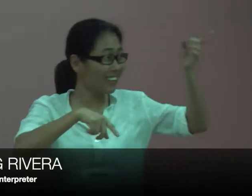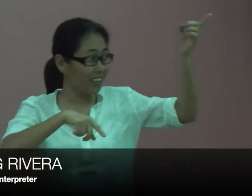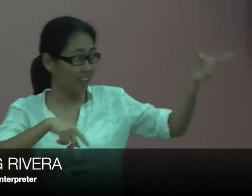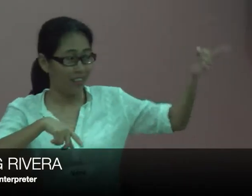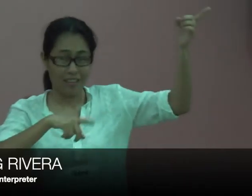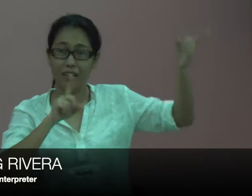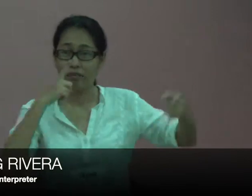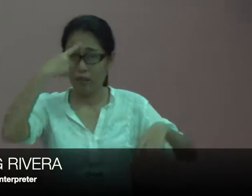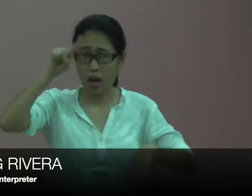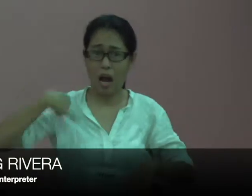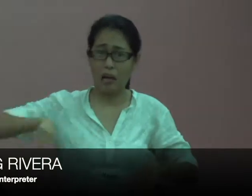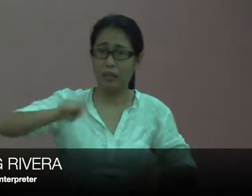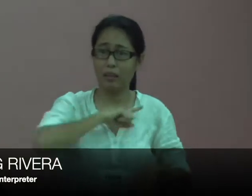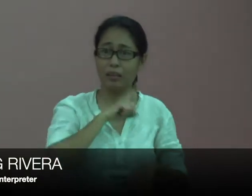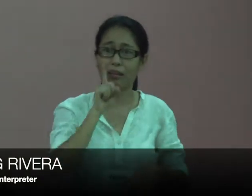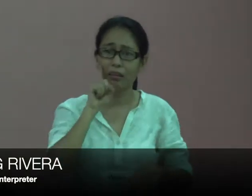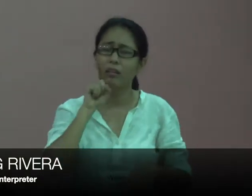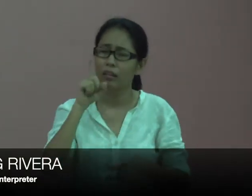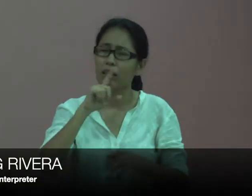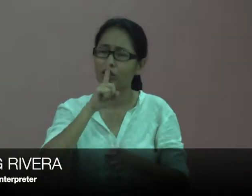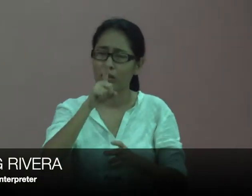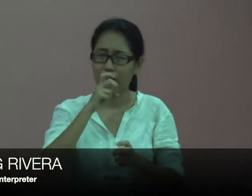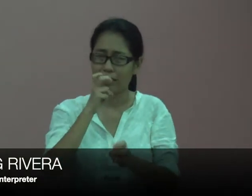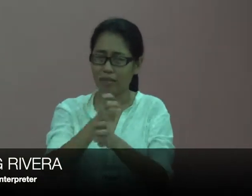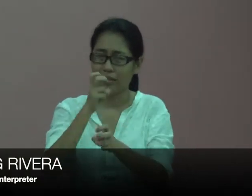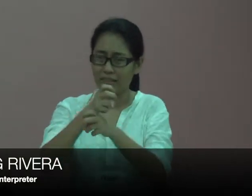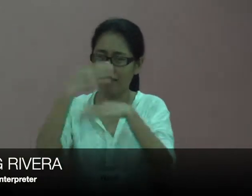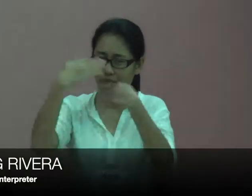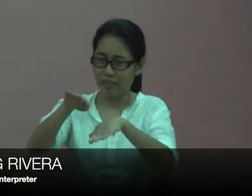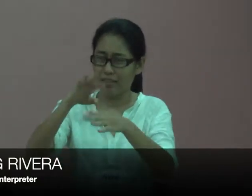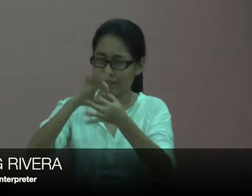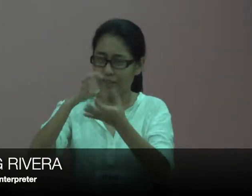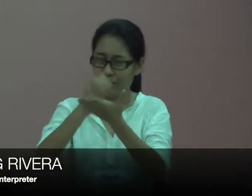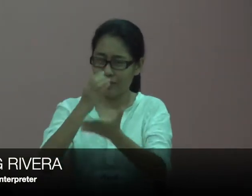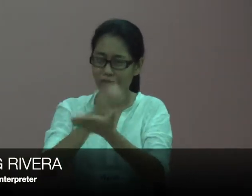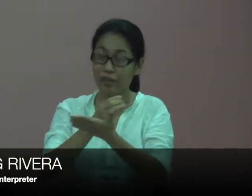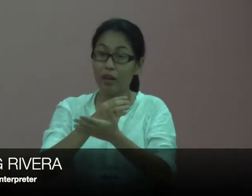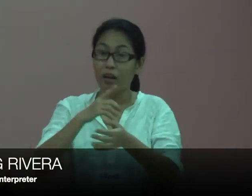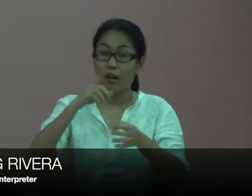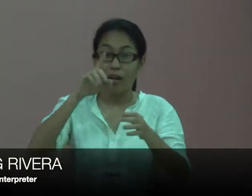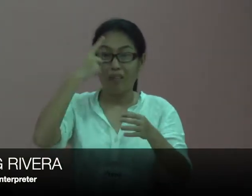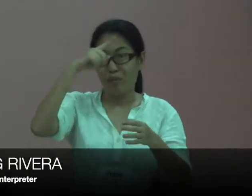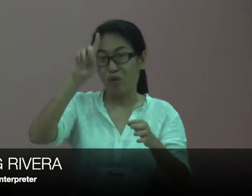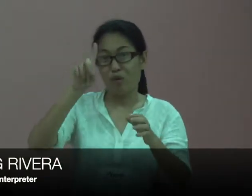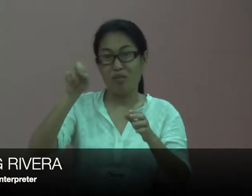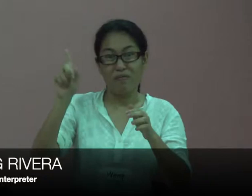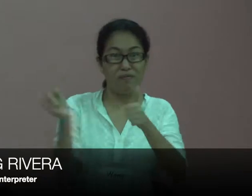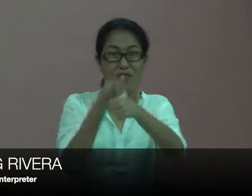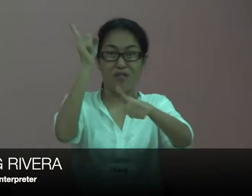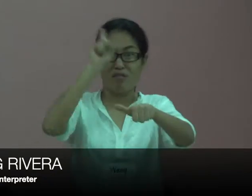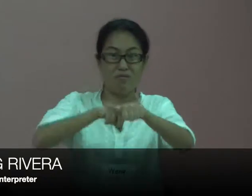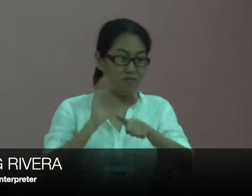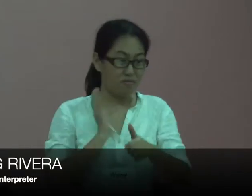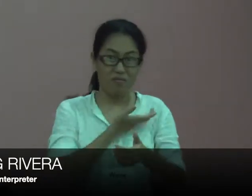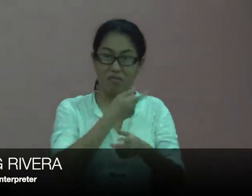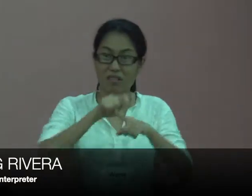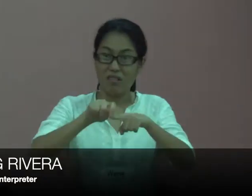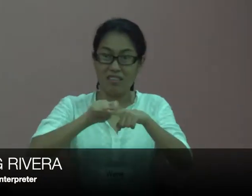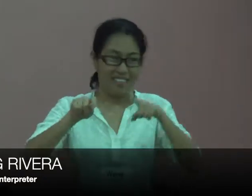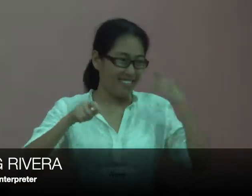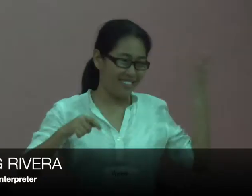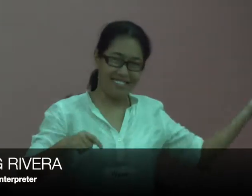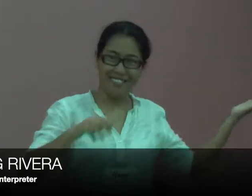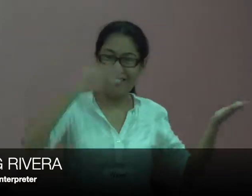Sabi ni Weng, ang sagot po niya, for us, na mga deaf, yes, it's very difficult because of the